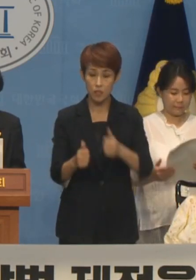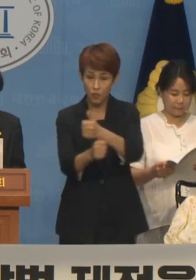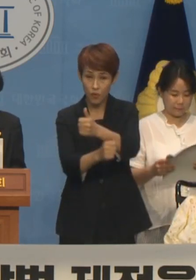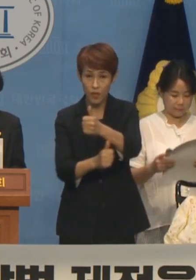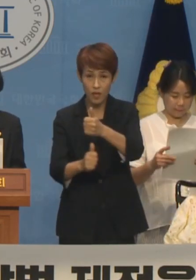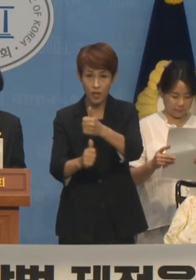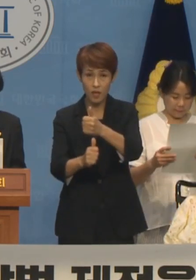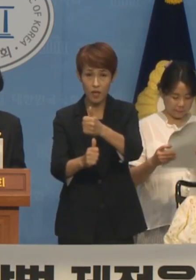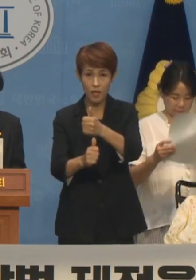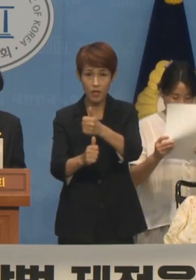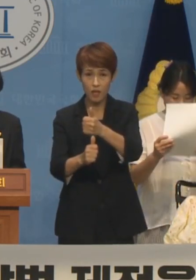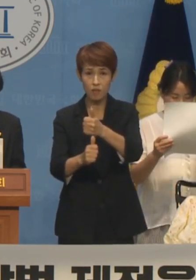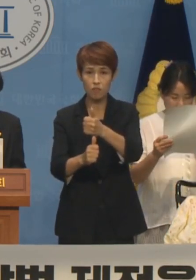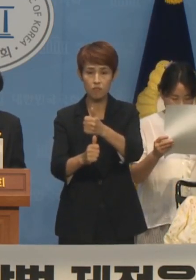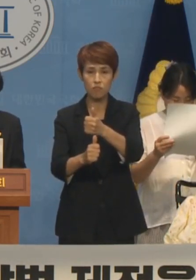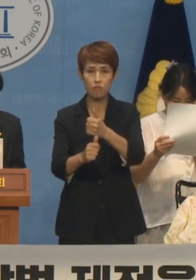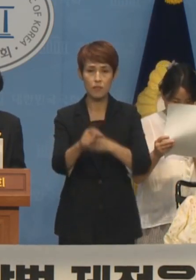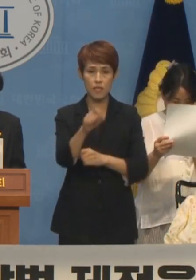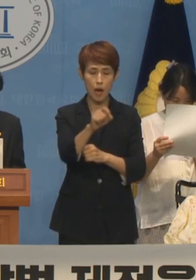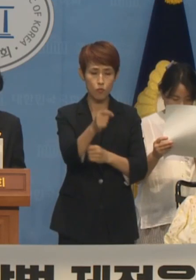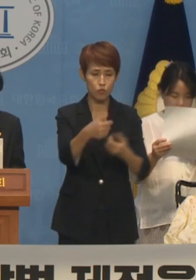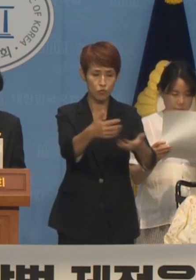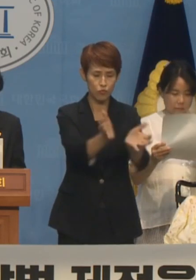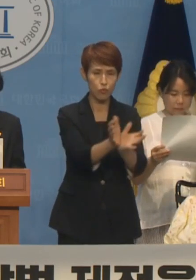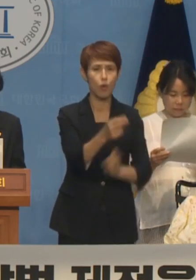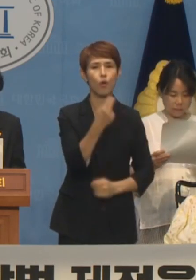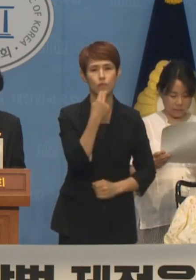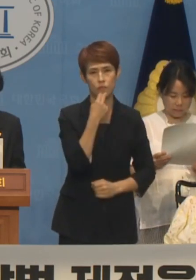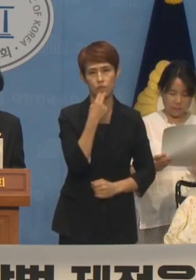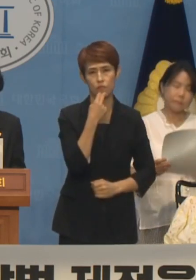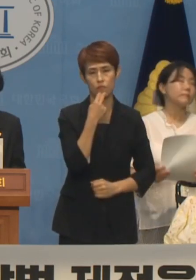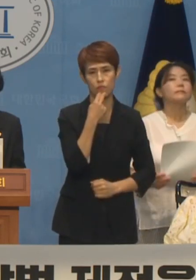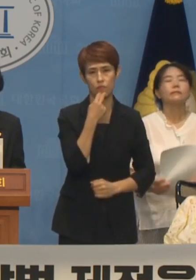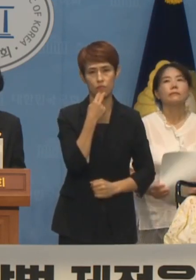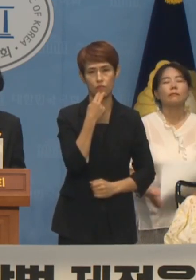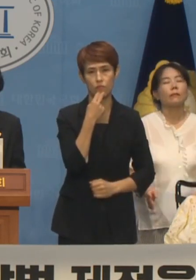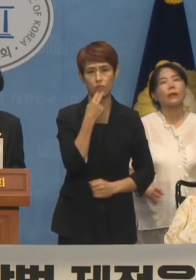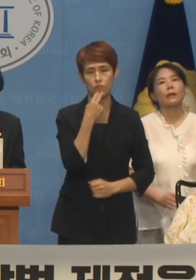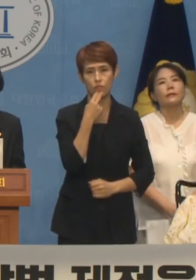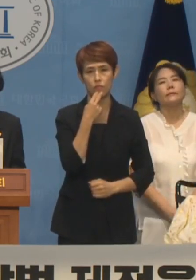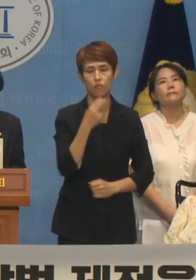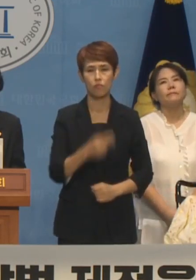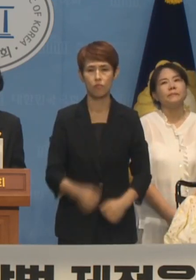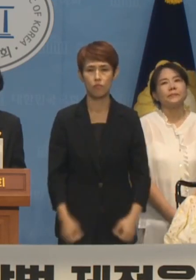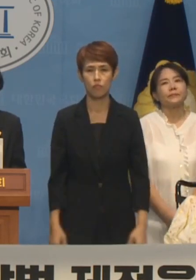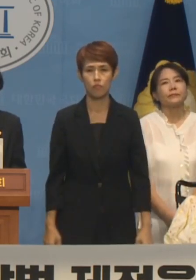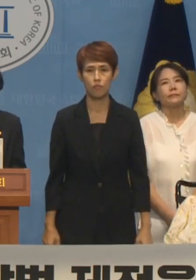위원회는 별도의 사무국이 없는 비상설적 구조이며